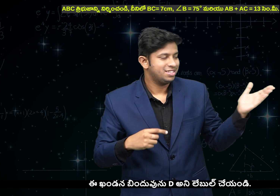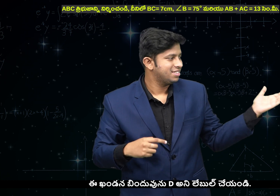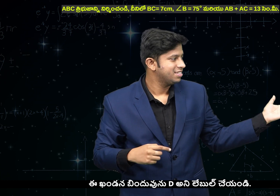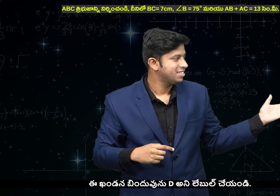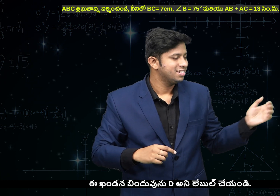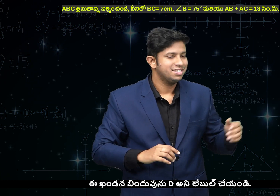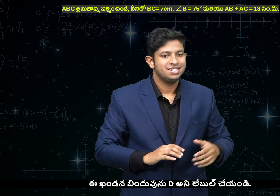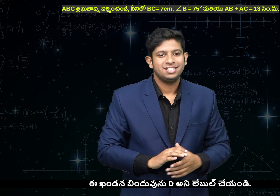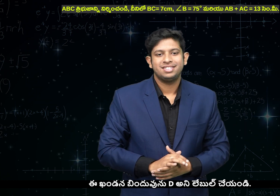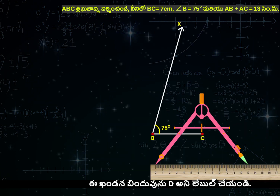చేయండి.